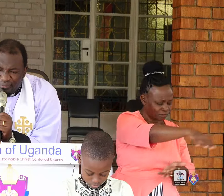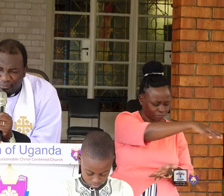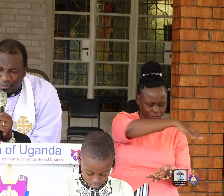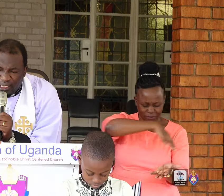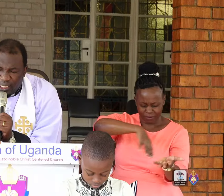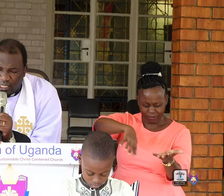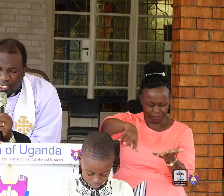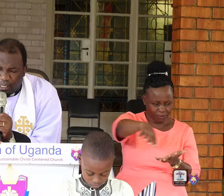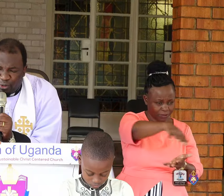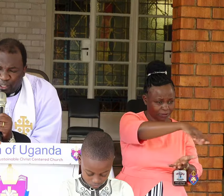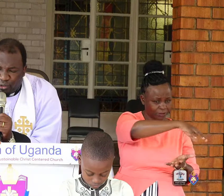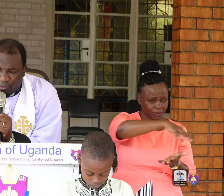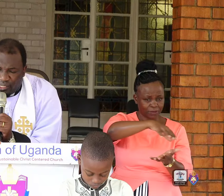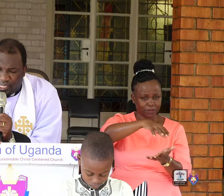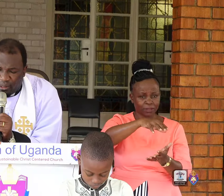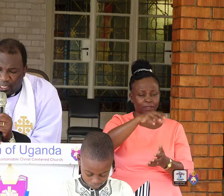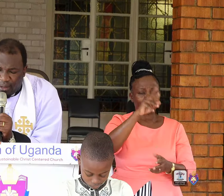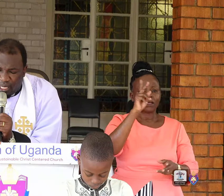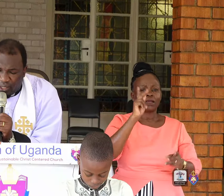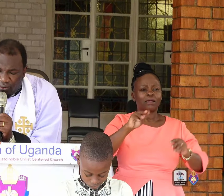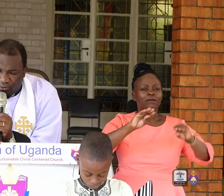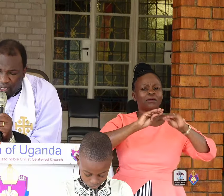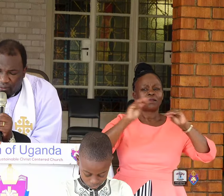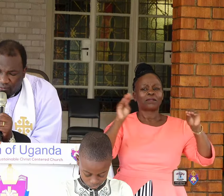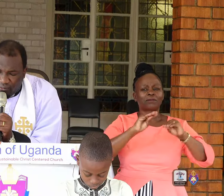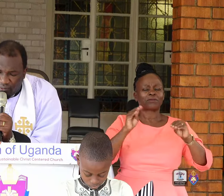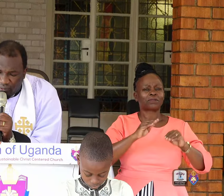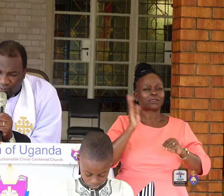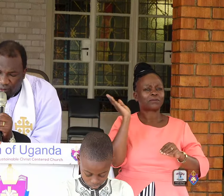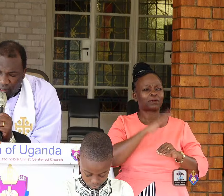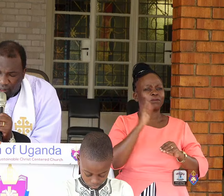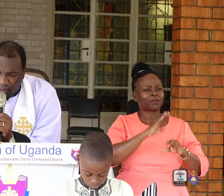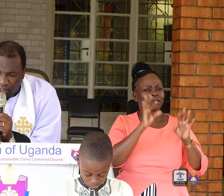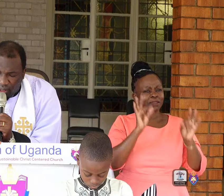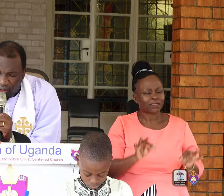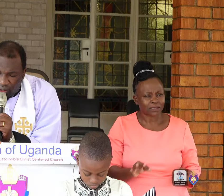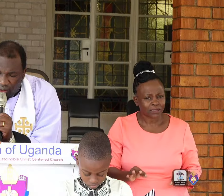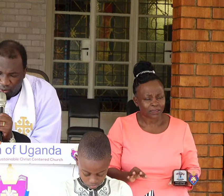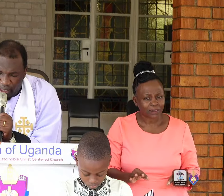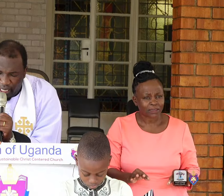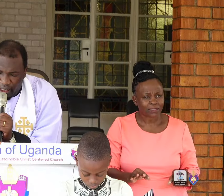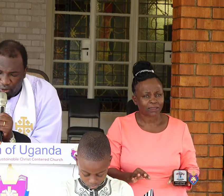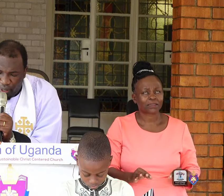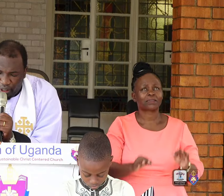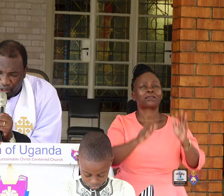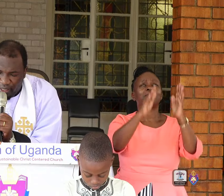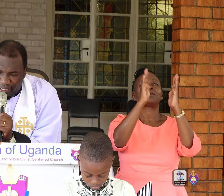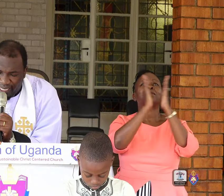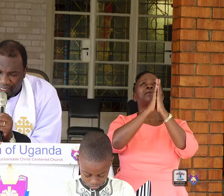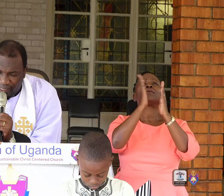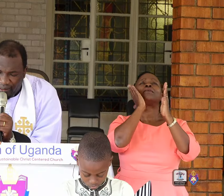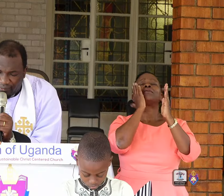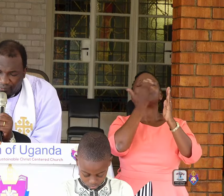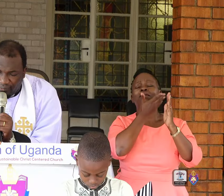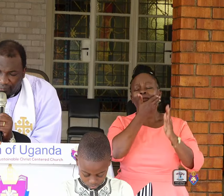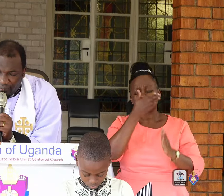ng'abantu basomesa ebijja abaana ku ggwe, tukwegayirira ow'ekisa